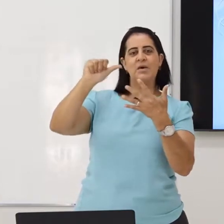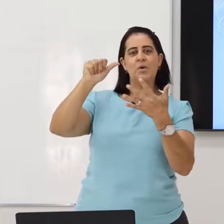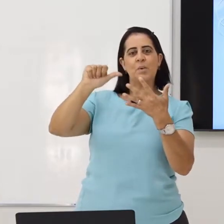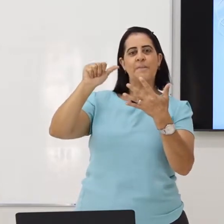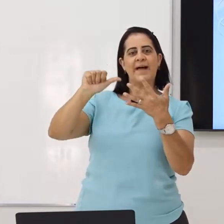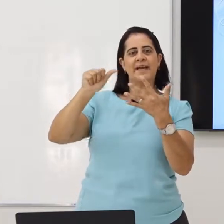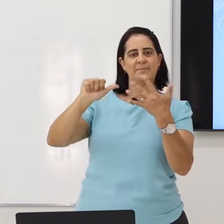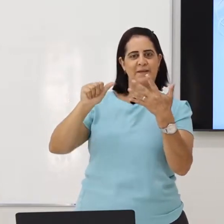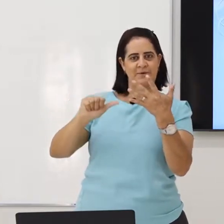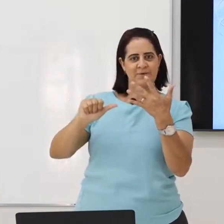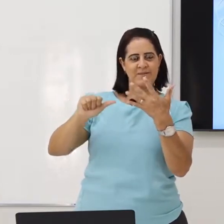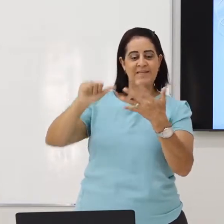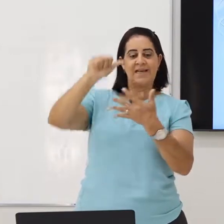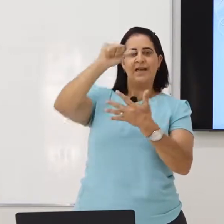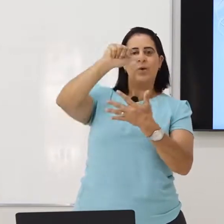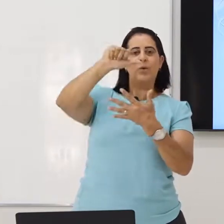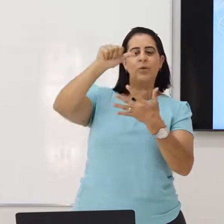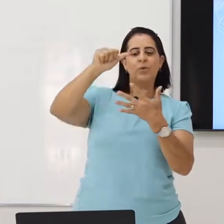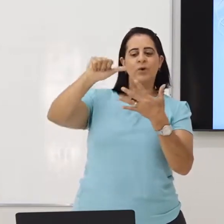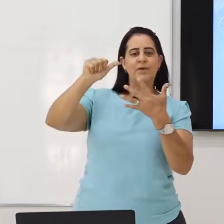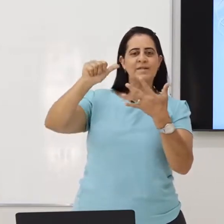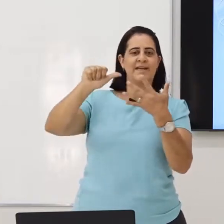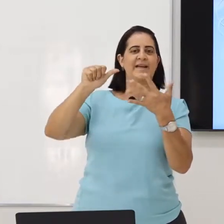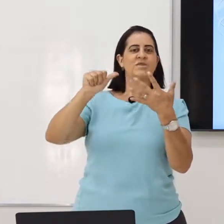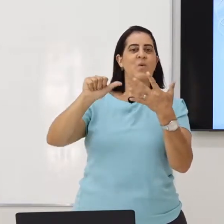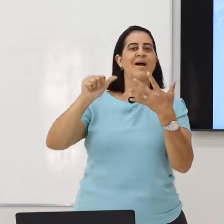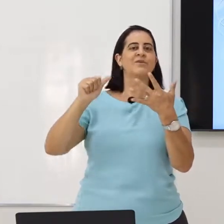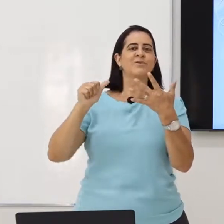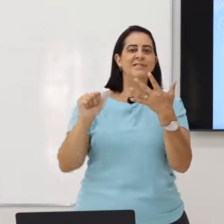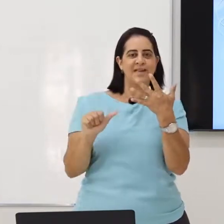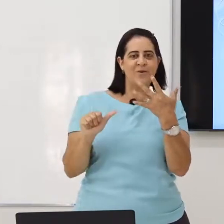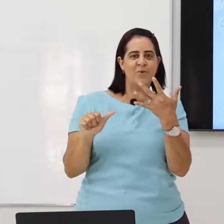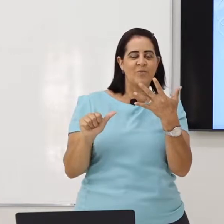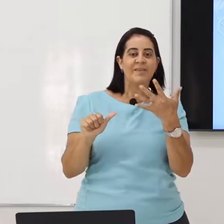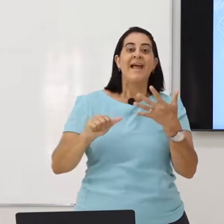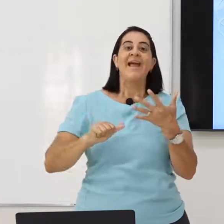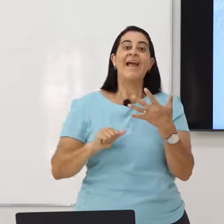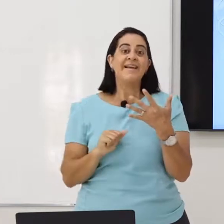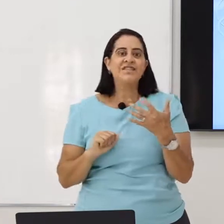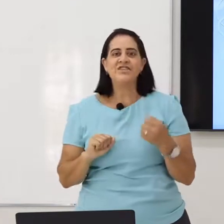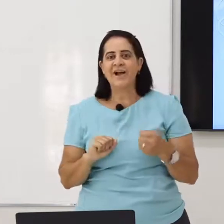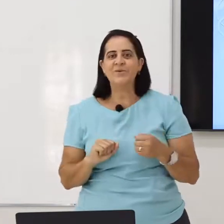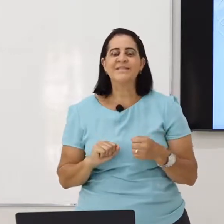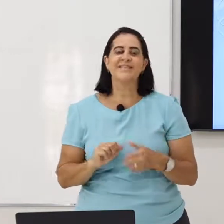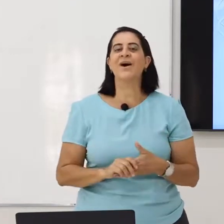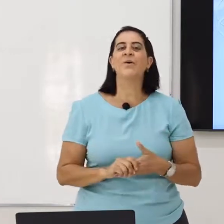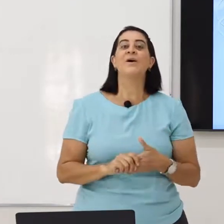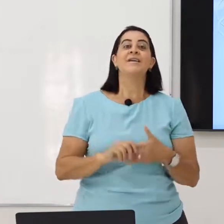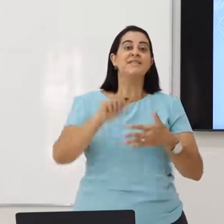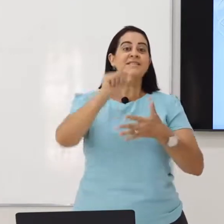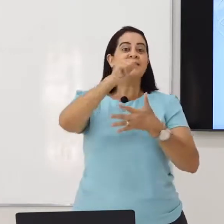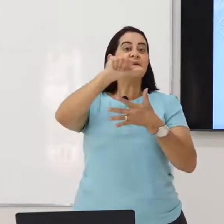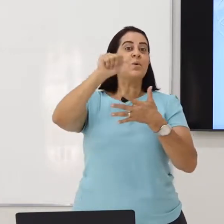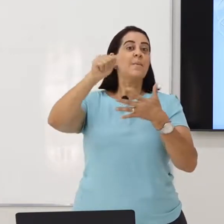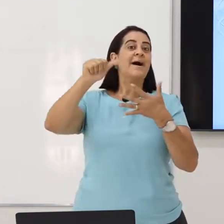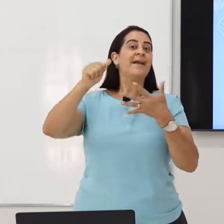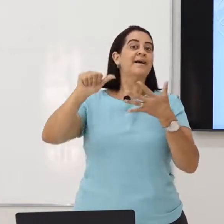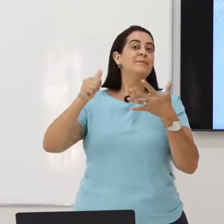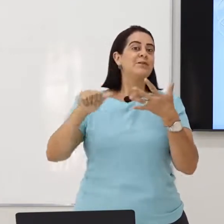5 parâmetros. 1, 2, 3, 4, 5. Este é o sinal de 5 parâmetros